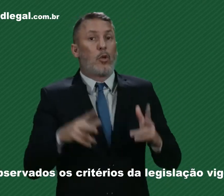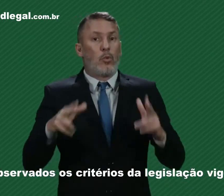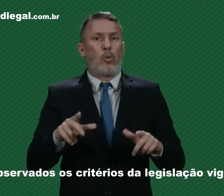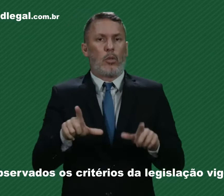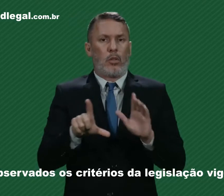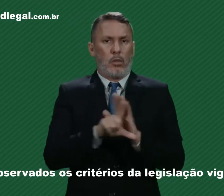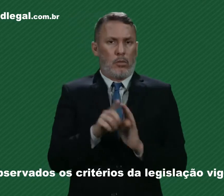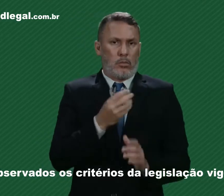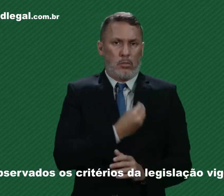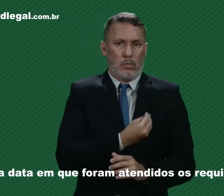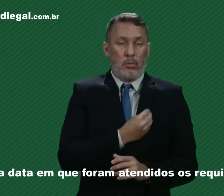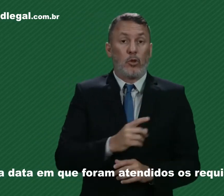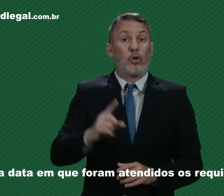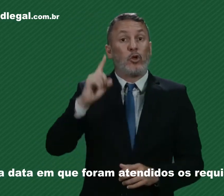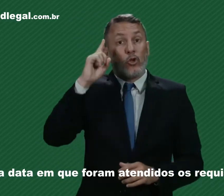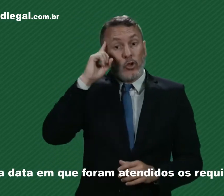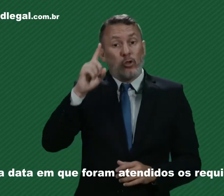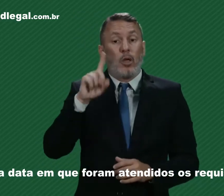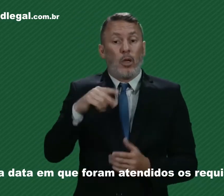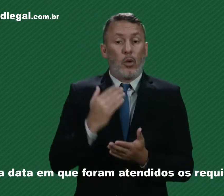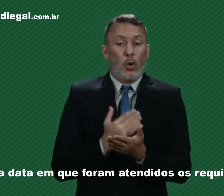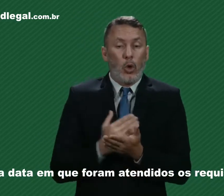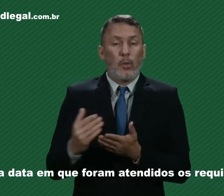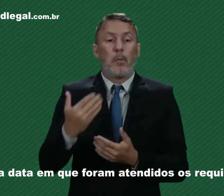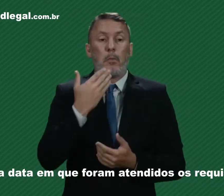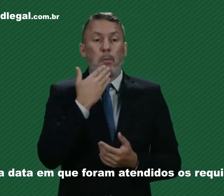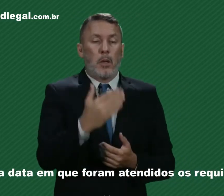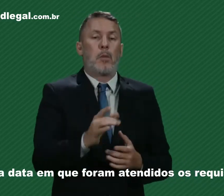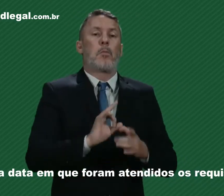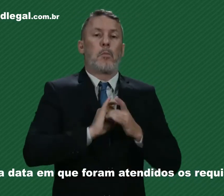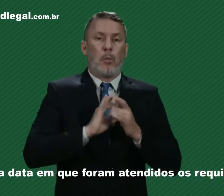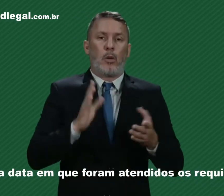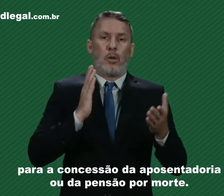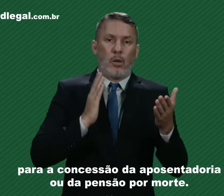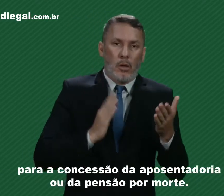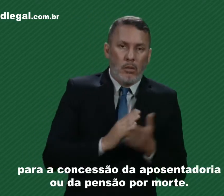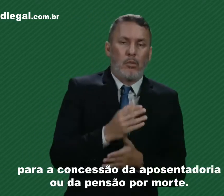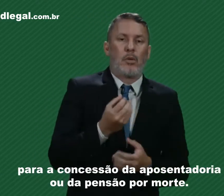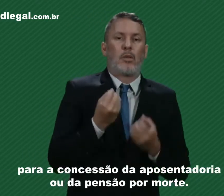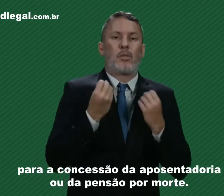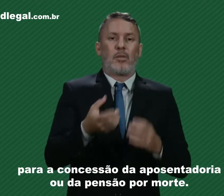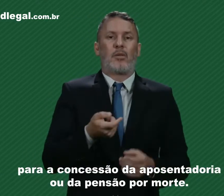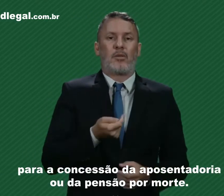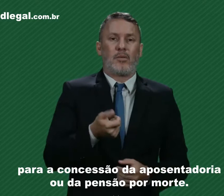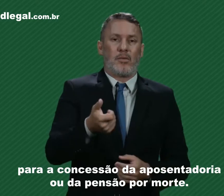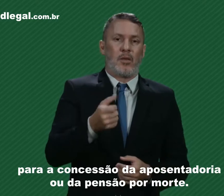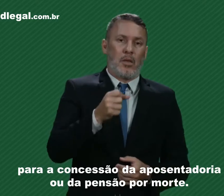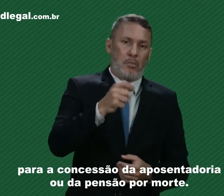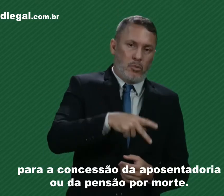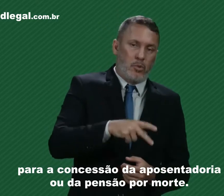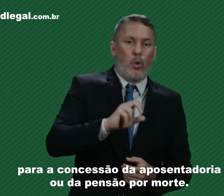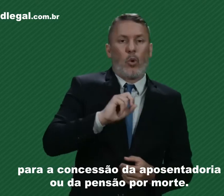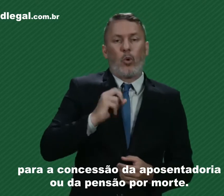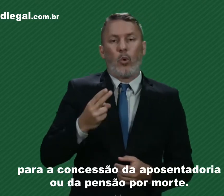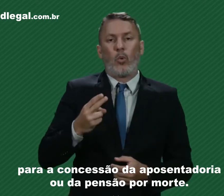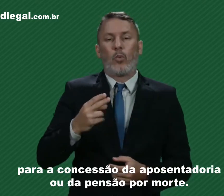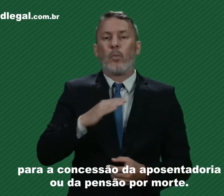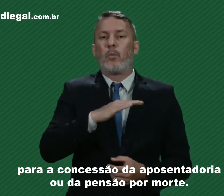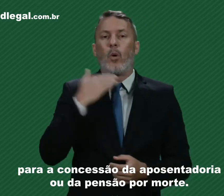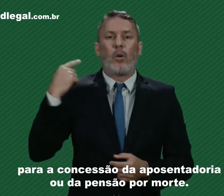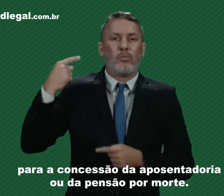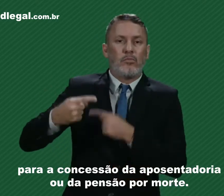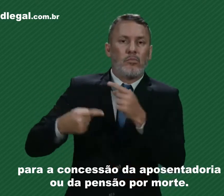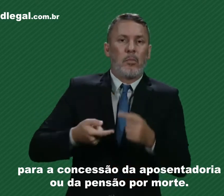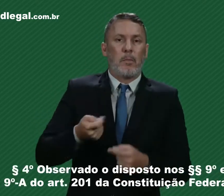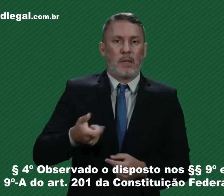da legislação vigente na data em que forem atendidos os requisitos para a concessão da aposentadoria ou da pensão